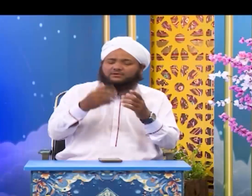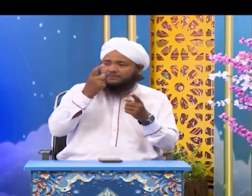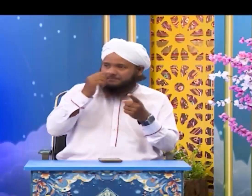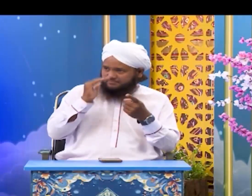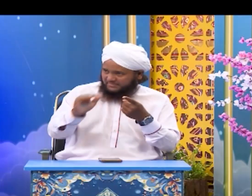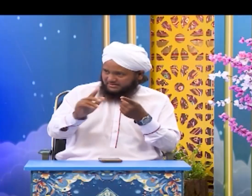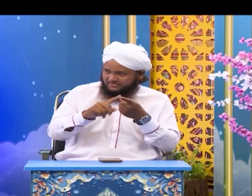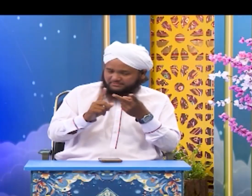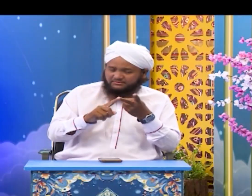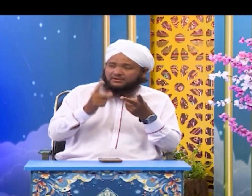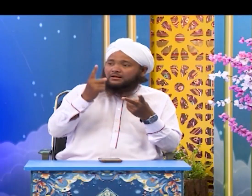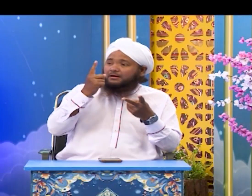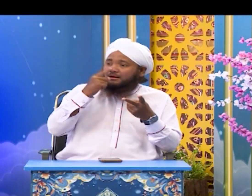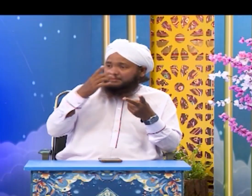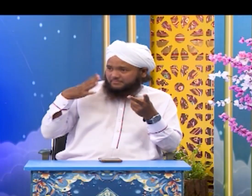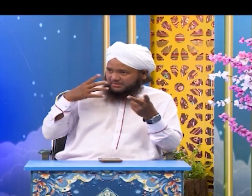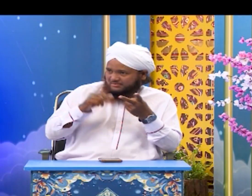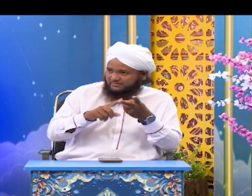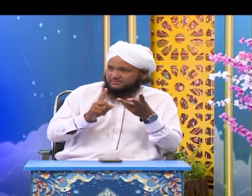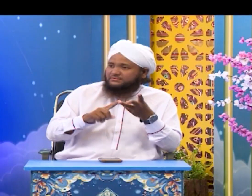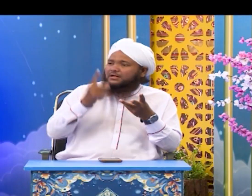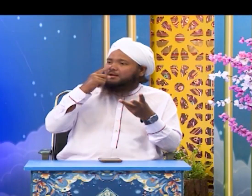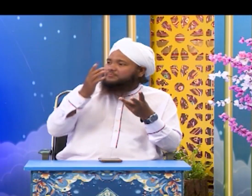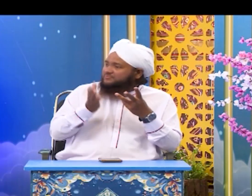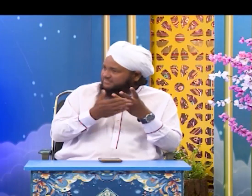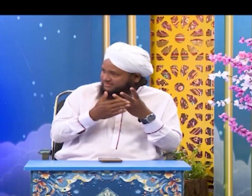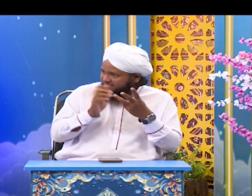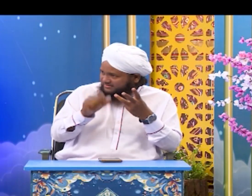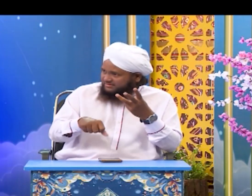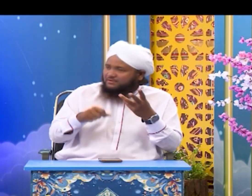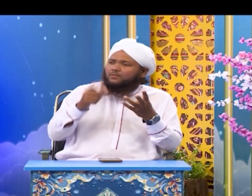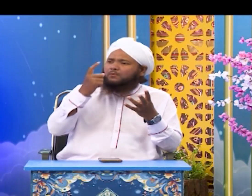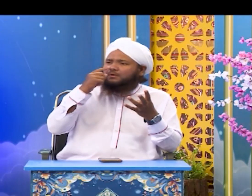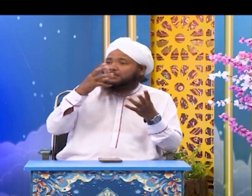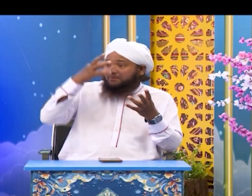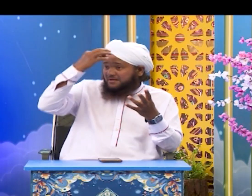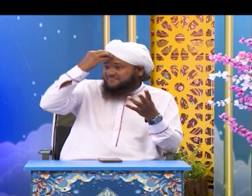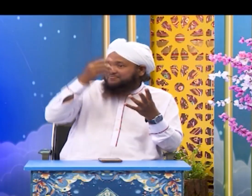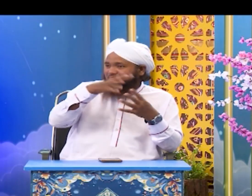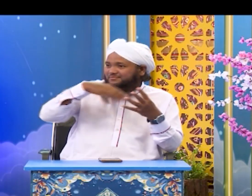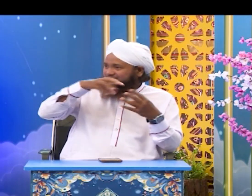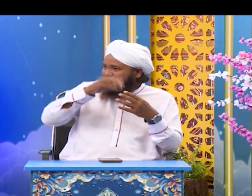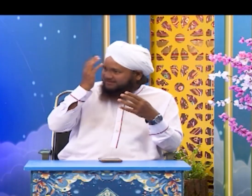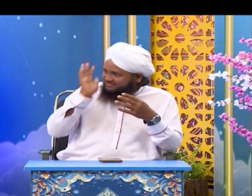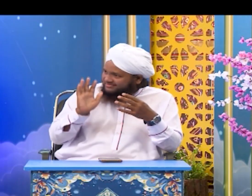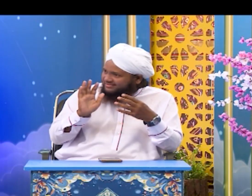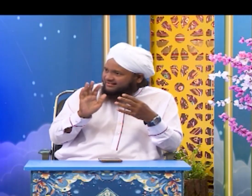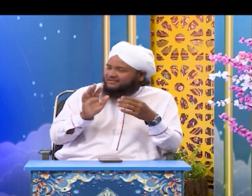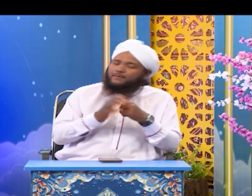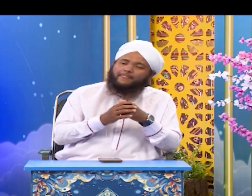روپ میں تو کبھی بہن کے روپ میں، کبھی بیوی کے روپ میں اور کبھی ماں کے روپ میں نظر آتی ہے۔ عورت چاہے کسی